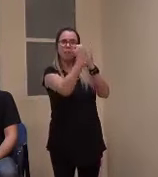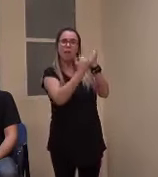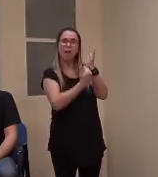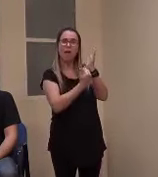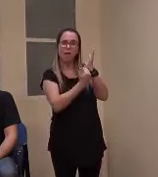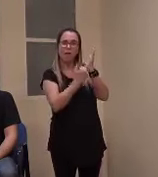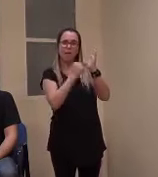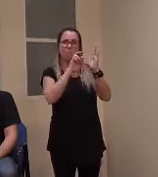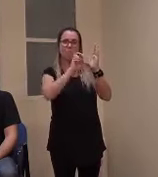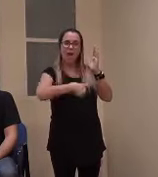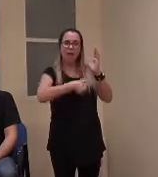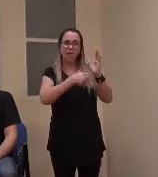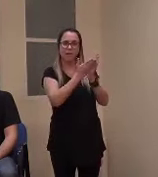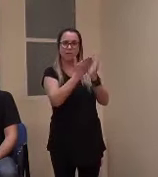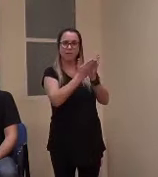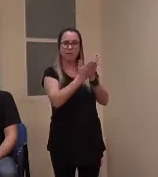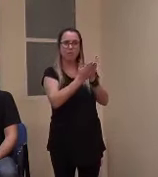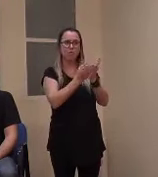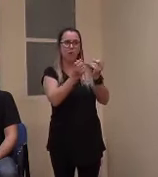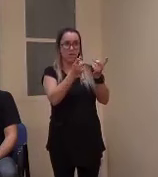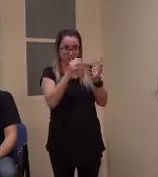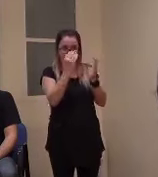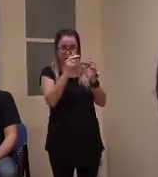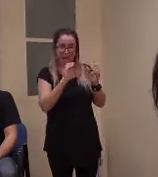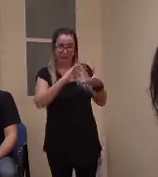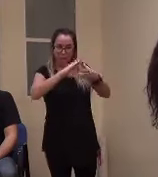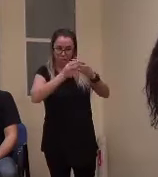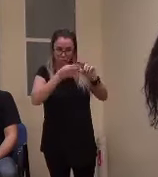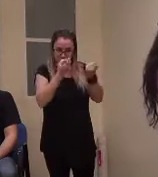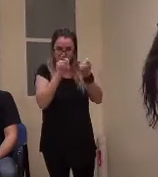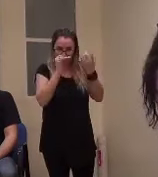que tan necesario eres el nivel d